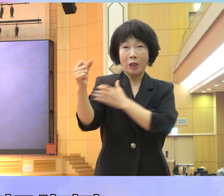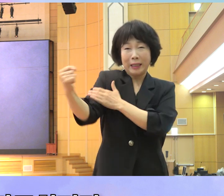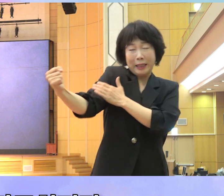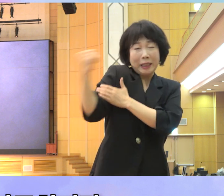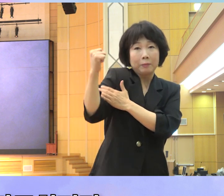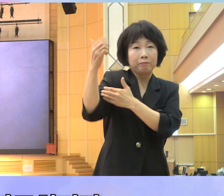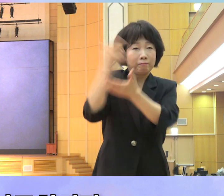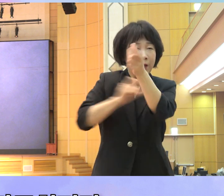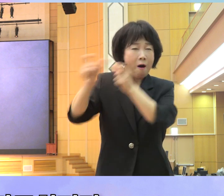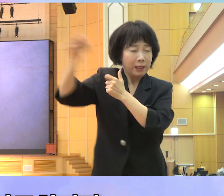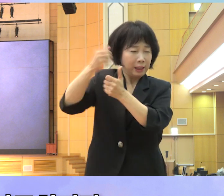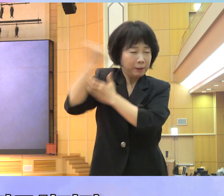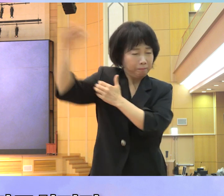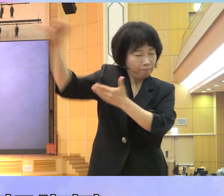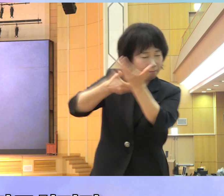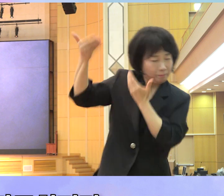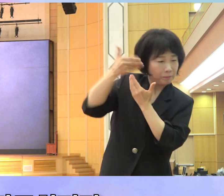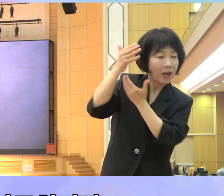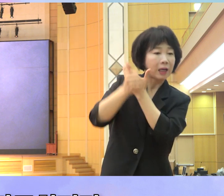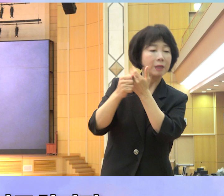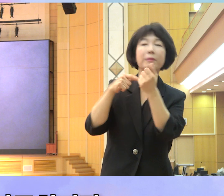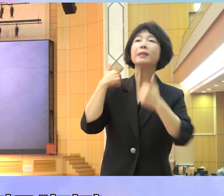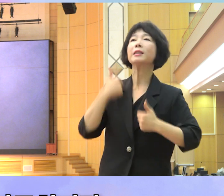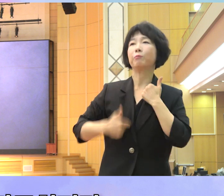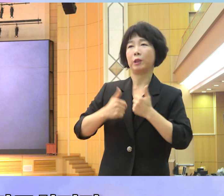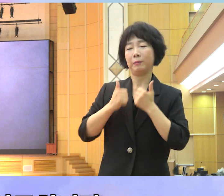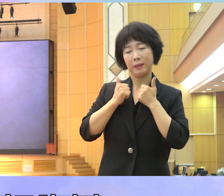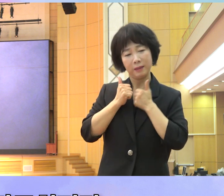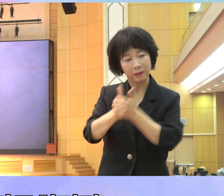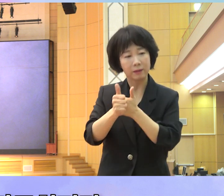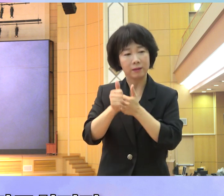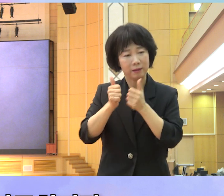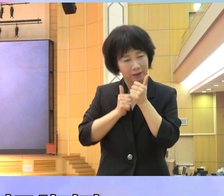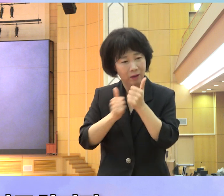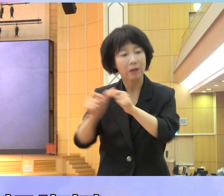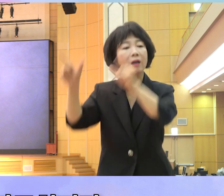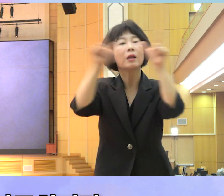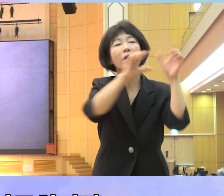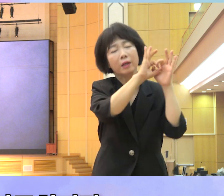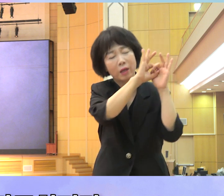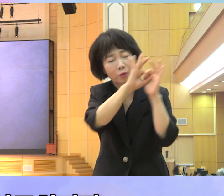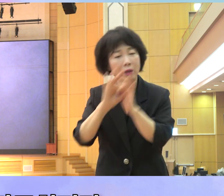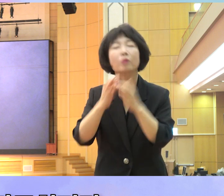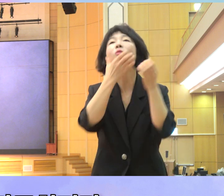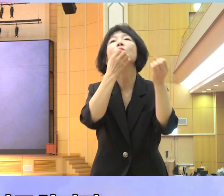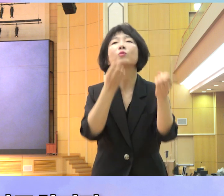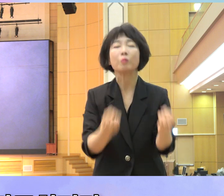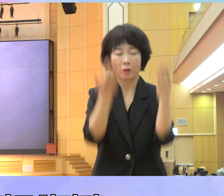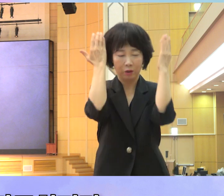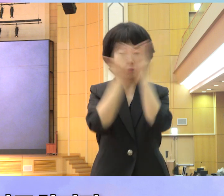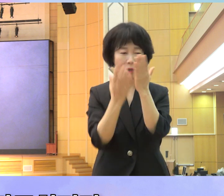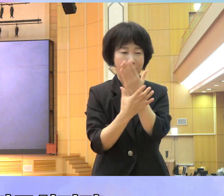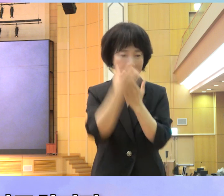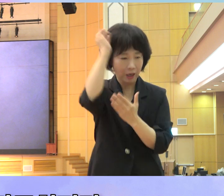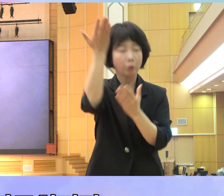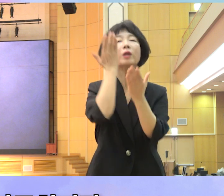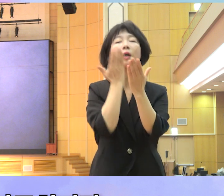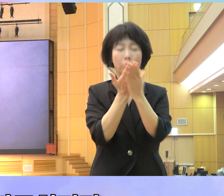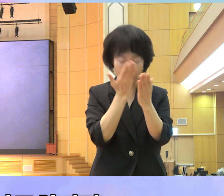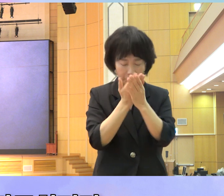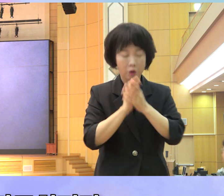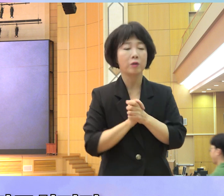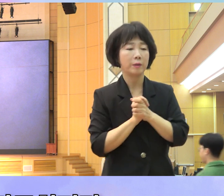내어서 하나님의 기쁘신 뜻을 쫓아가는 각 기관과 교회가 될 수 있도록, 하나 되는 교회가 될 수 있도록 은총